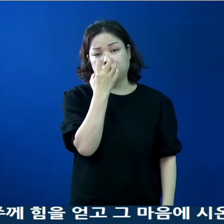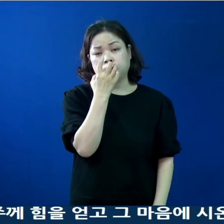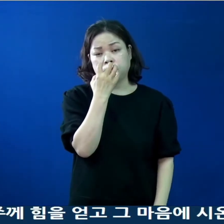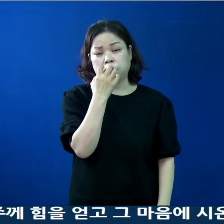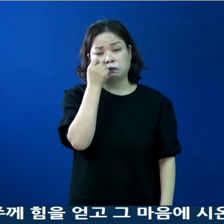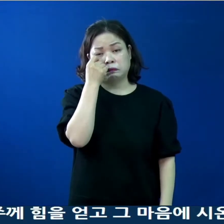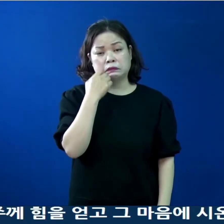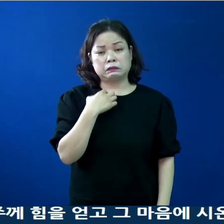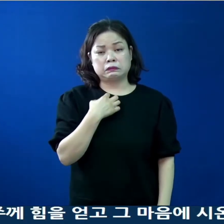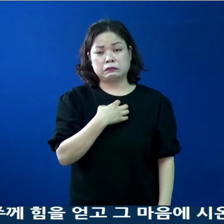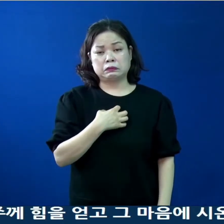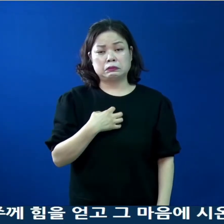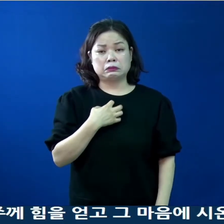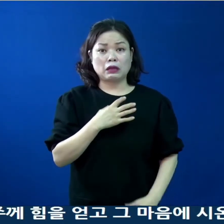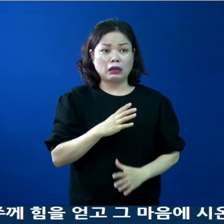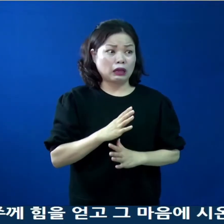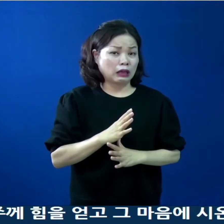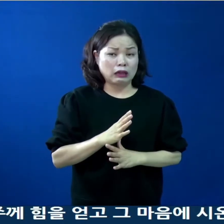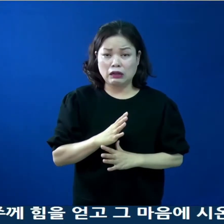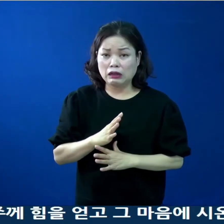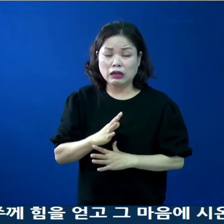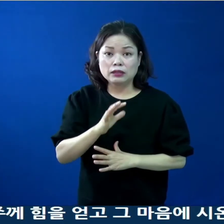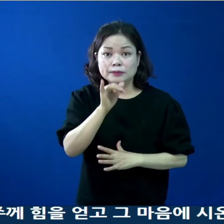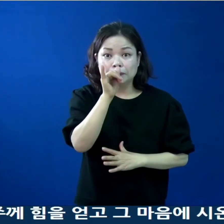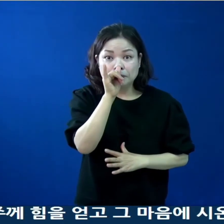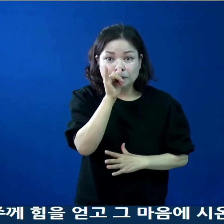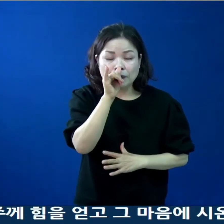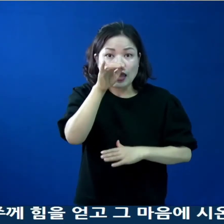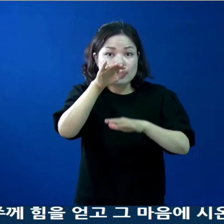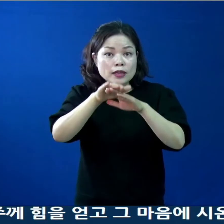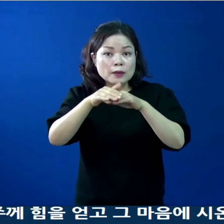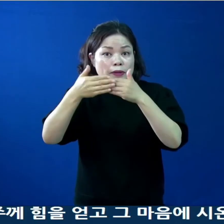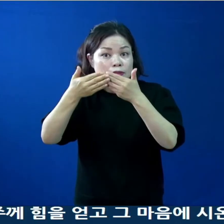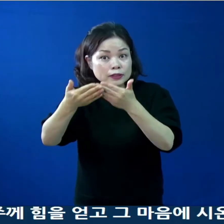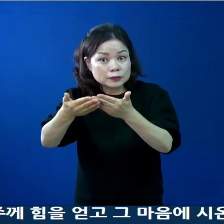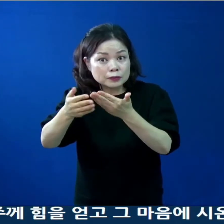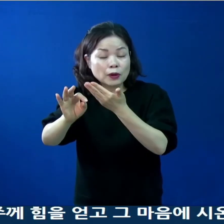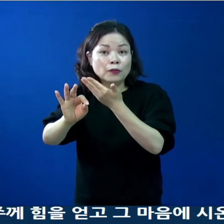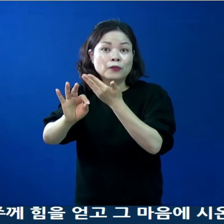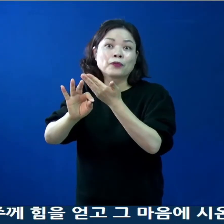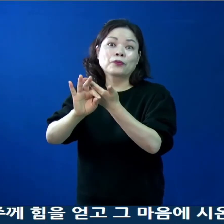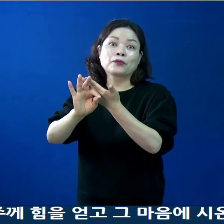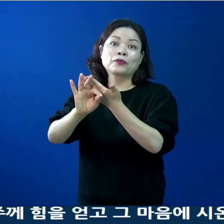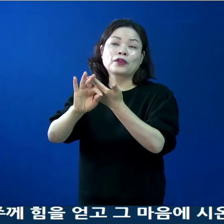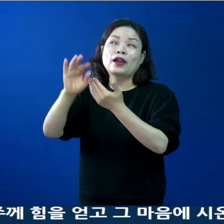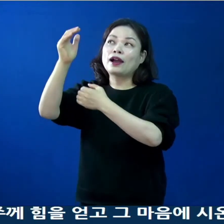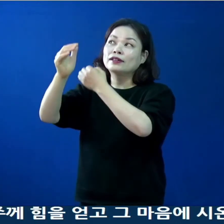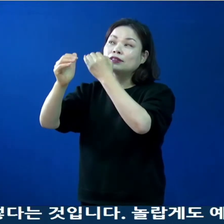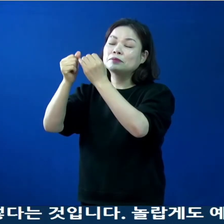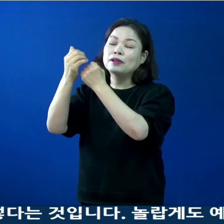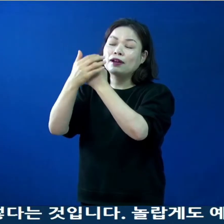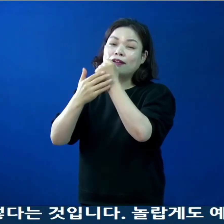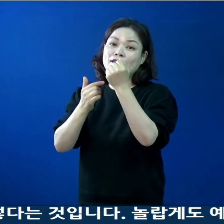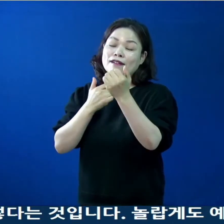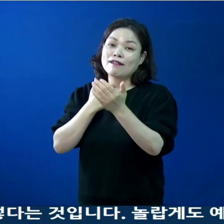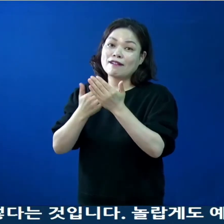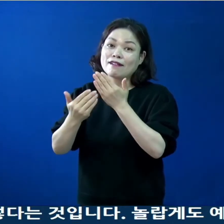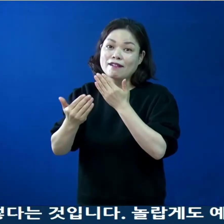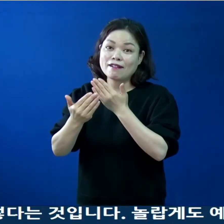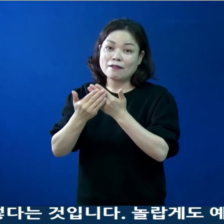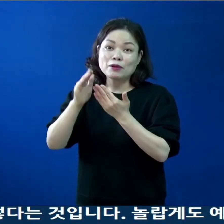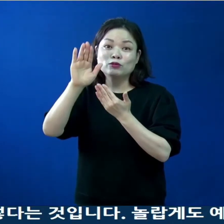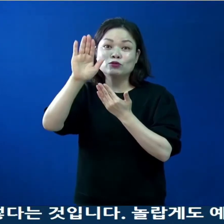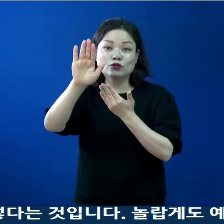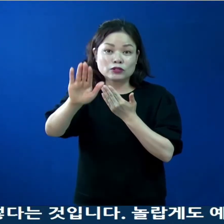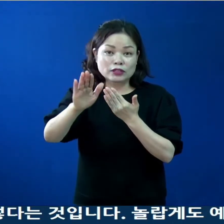슬픔과 걱정과 두려움을 가지고 나올 수도 있지만 예배 한번 제대로 드리고 나면, 하나님의 은혜를 경험하고 나면 내